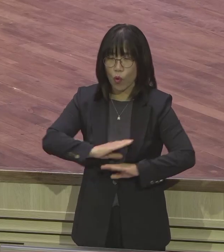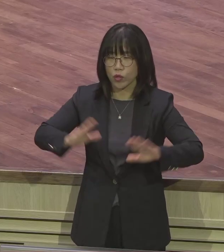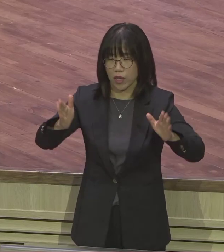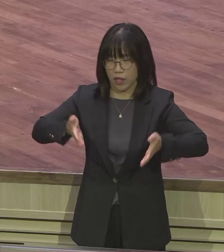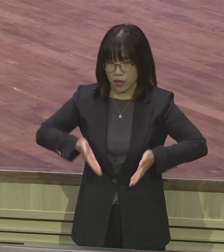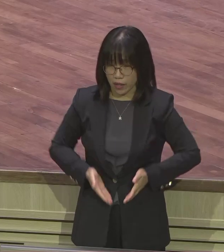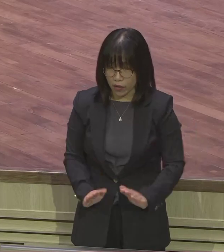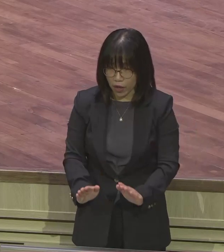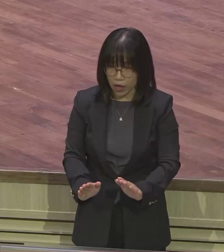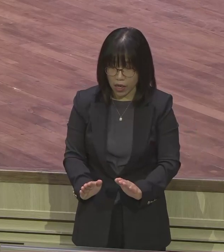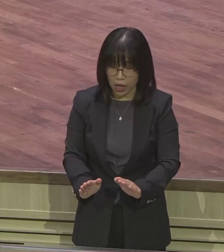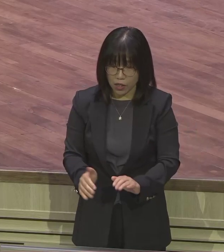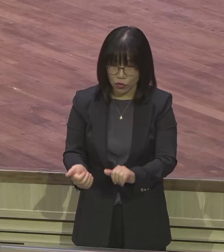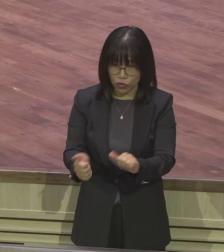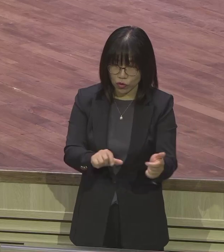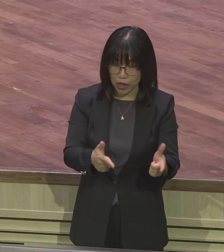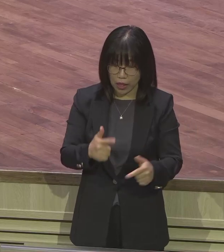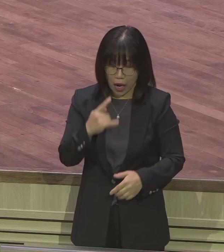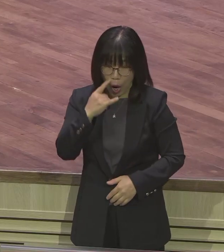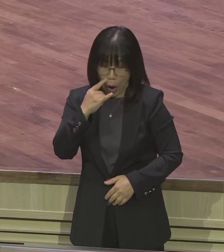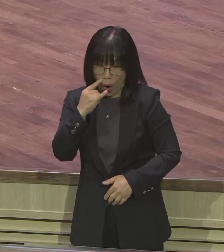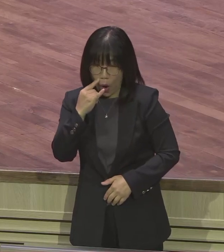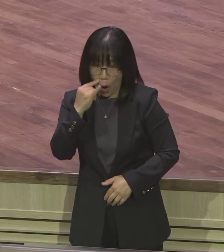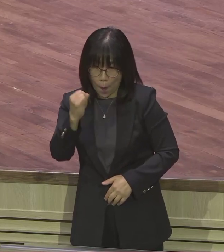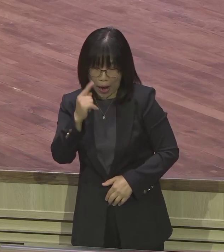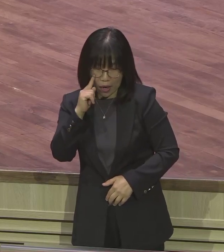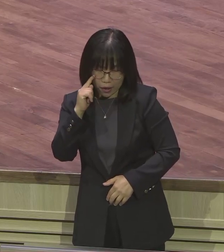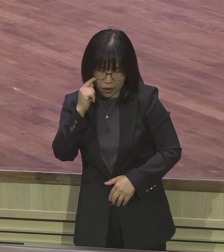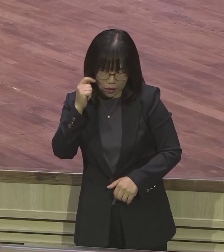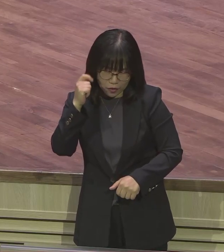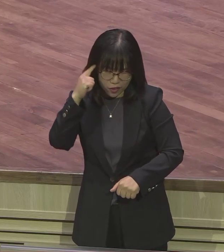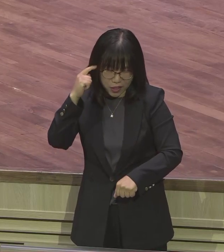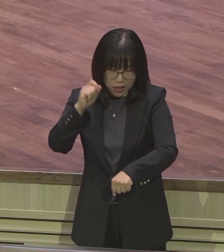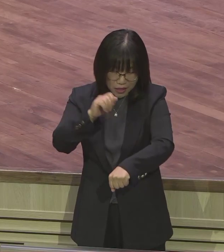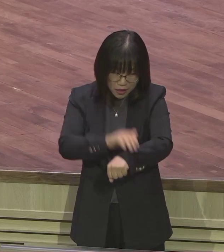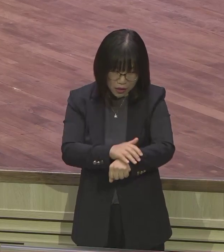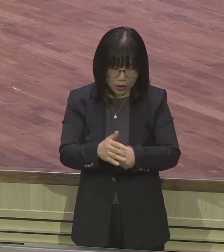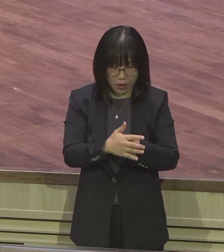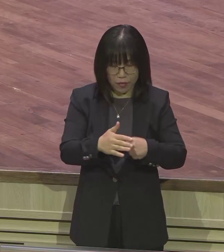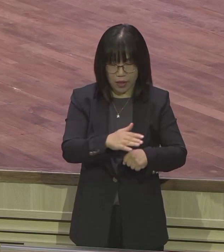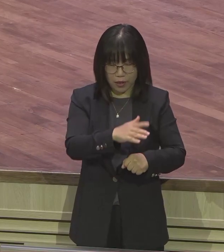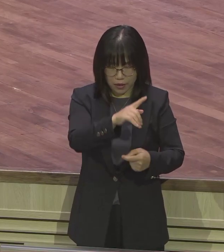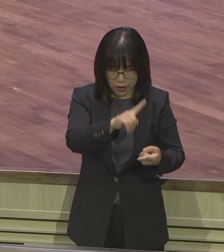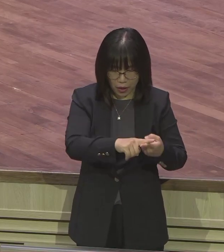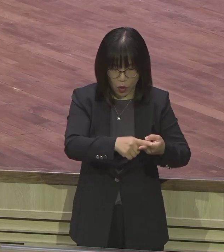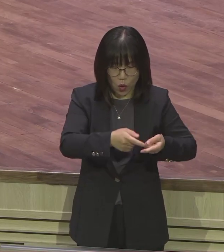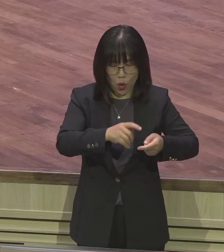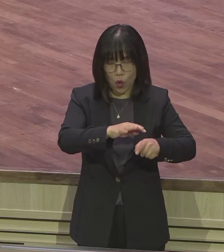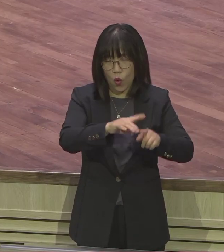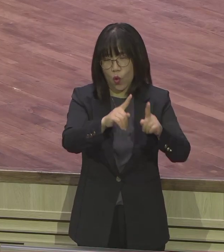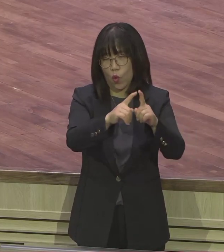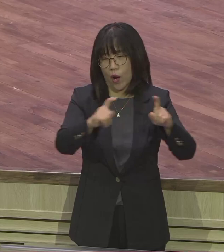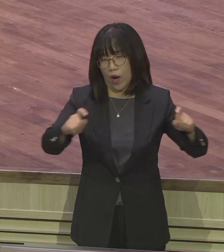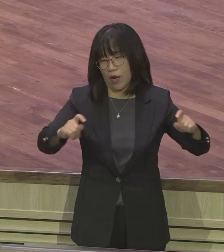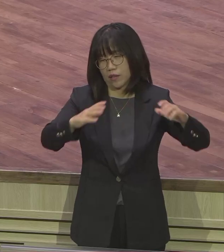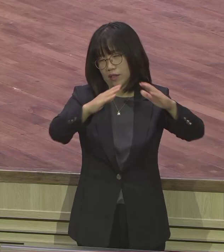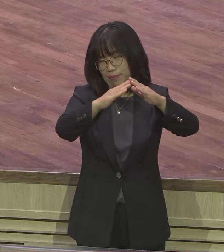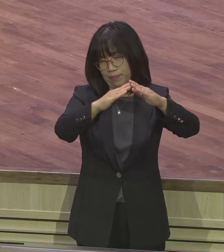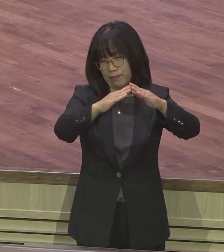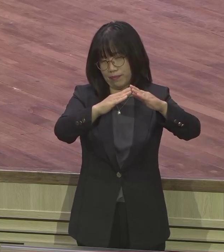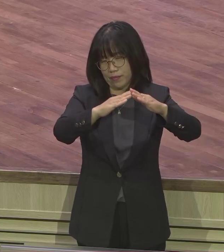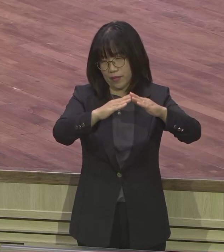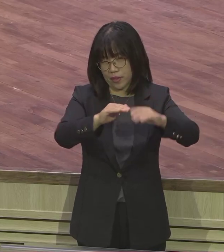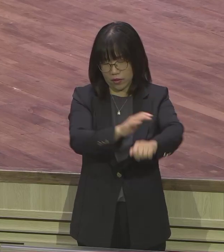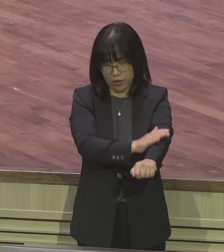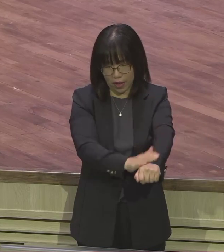되는데 어머니의 지혜로, 여기 말해서 지혜로 산단 말이야. 애굽의 이 딸의 왕자로 들어간단